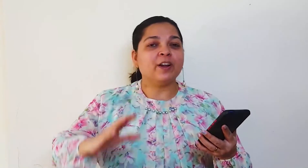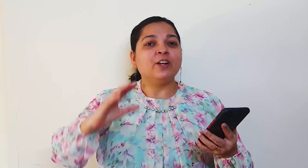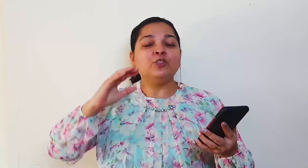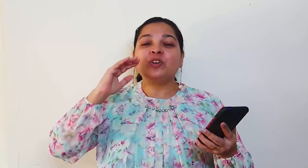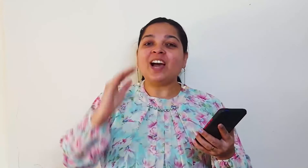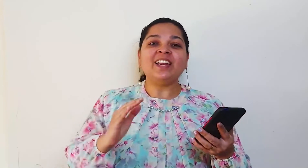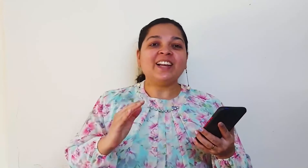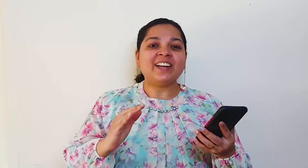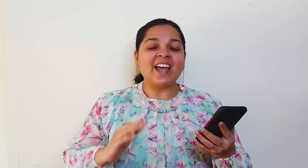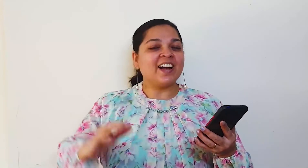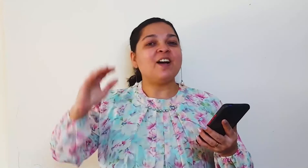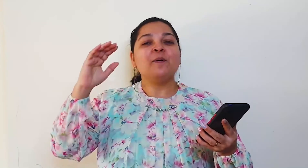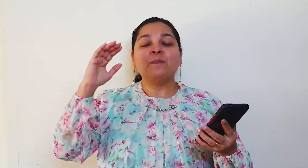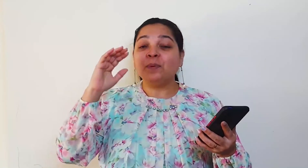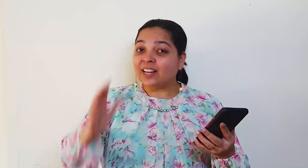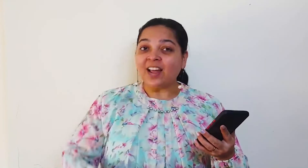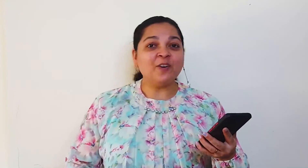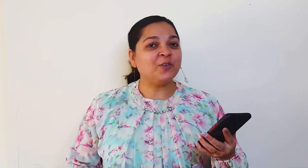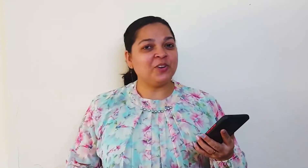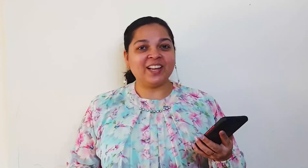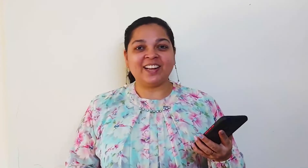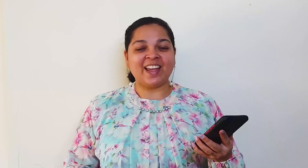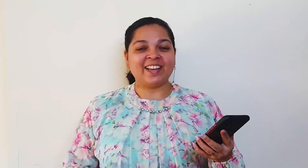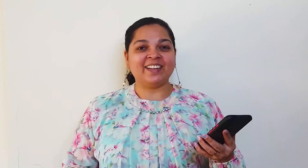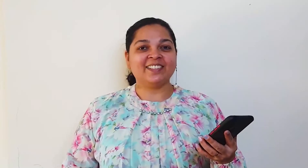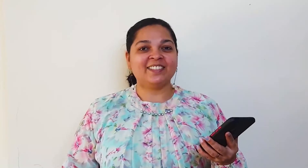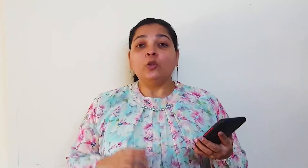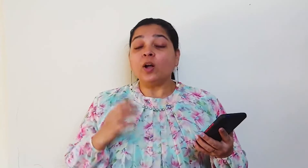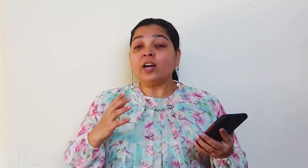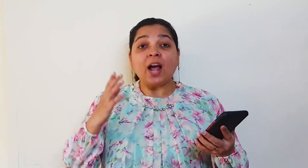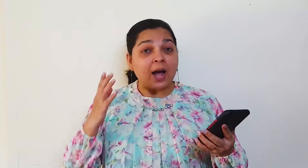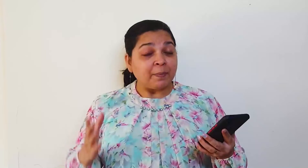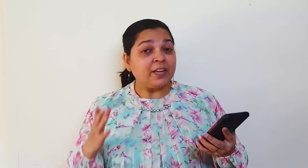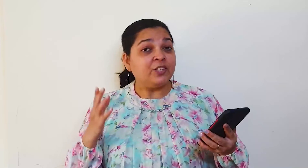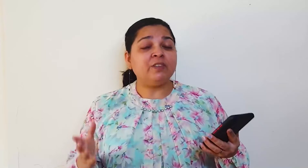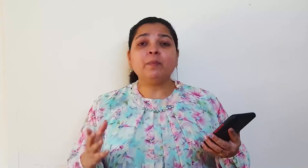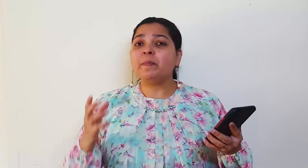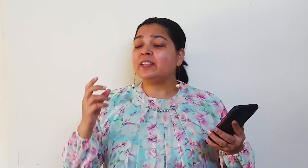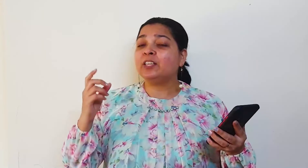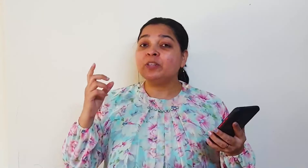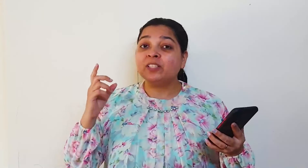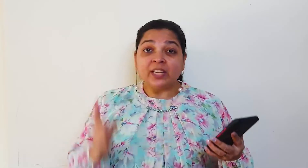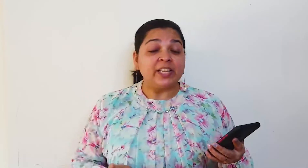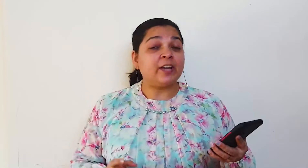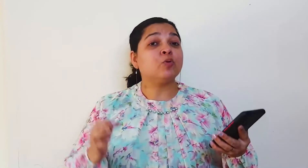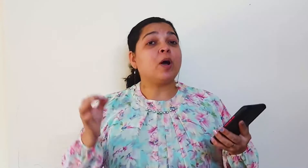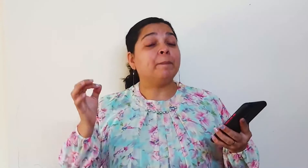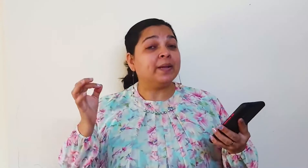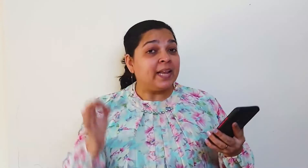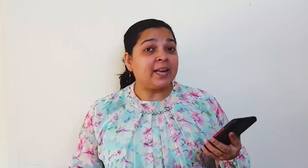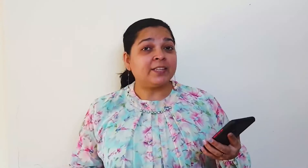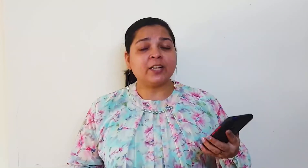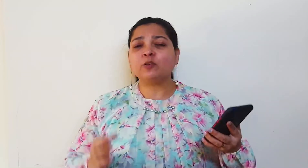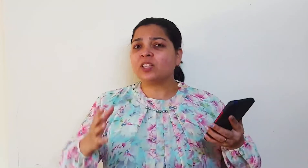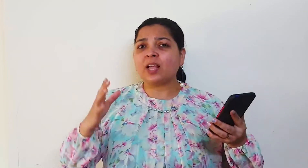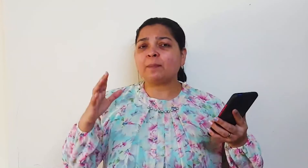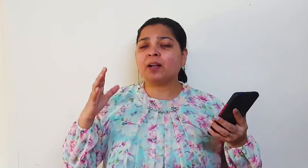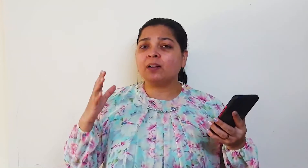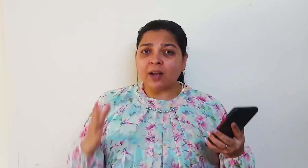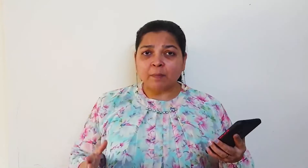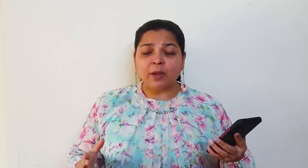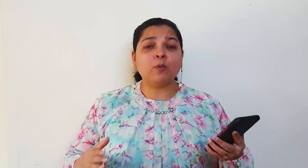तपाईँको परिवारसँग जोडिएको कुरा, तपाईँको क्षेत्रमा, तपाईँको साथीभाइमा हुनसक्छ, तपाईँको देशमा, पुरै दुनियाँमा पनि